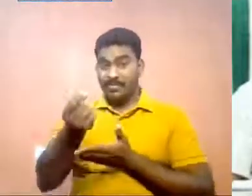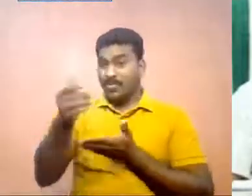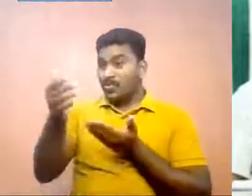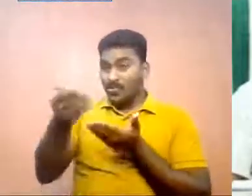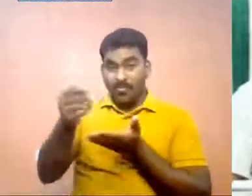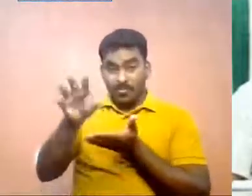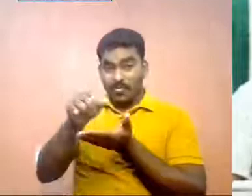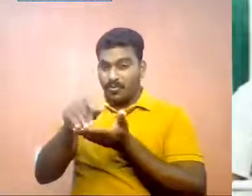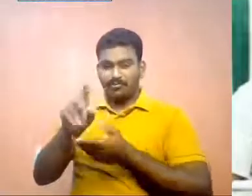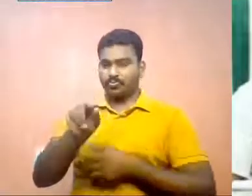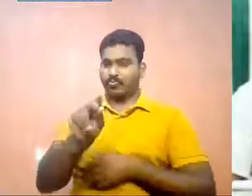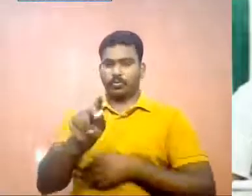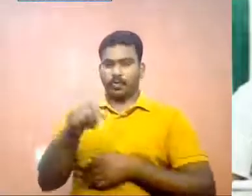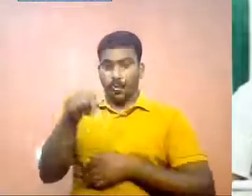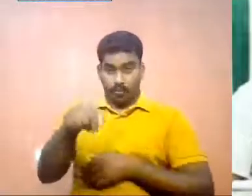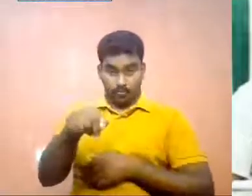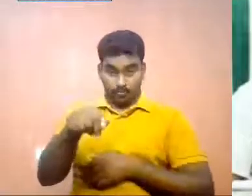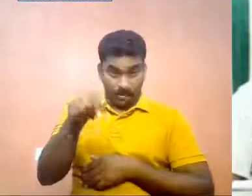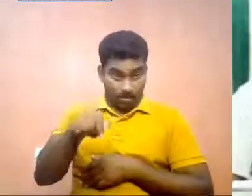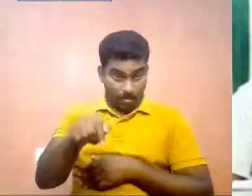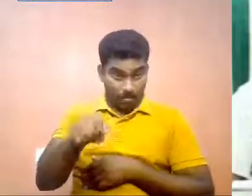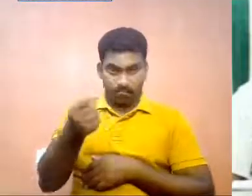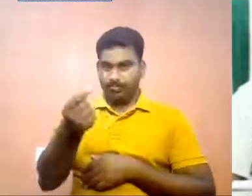അതേപോലെ തന്നെ